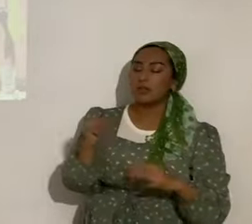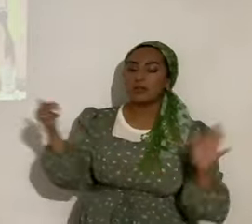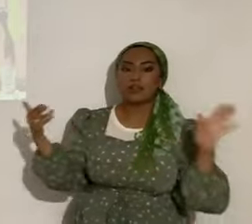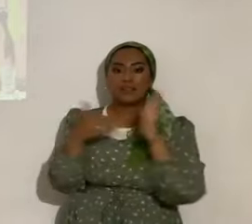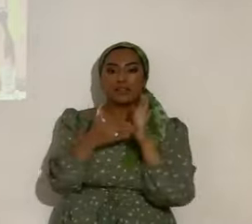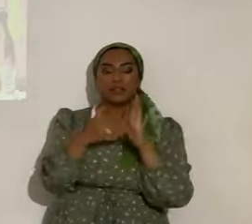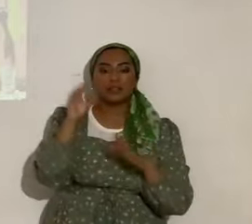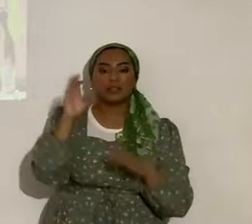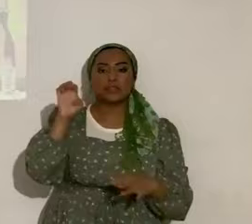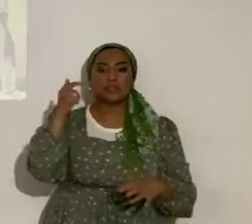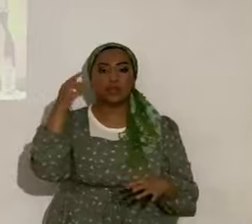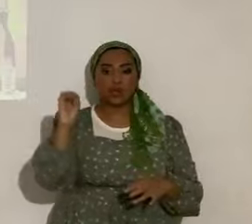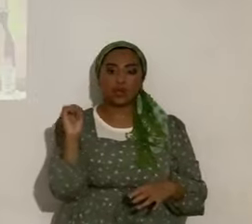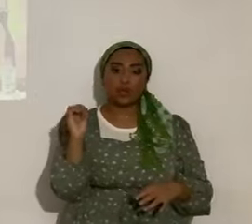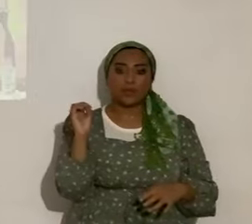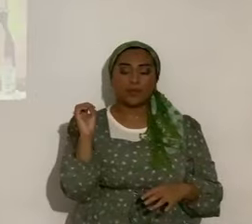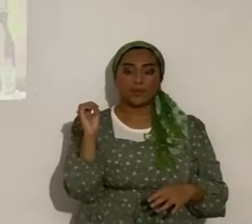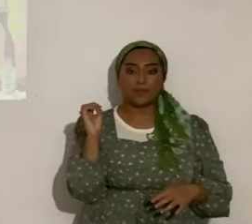ego.